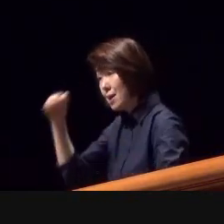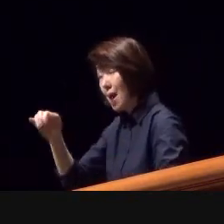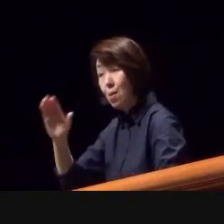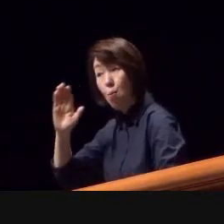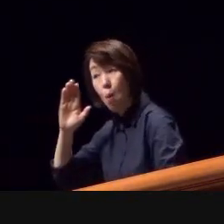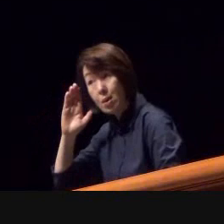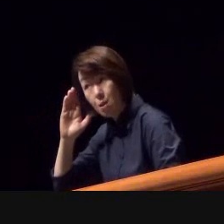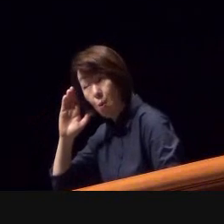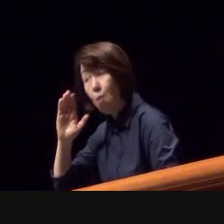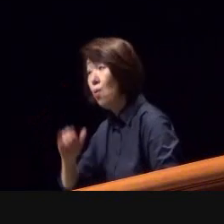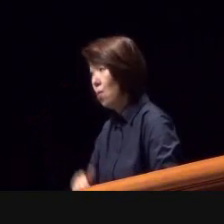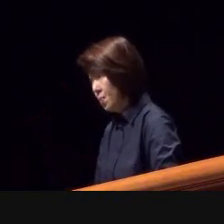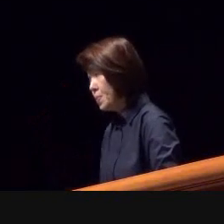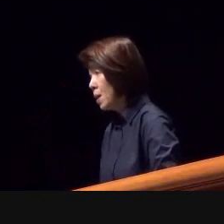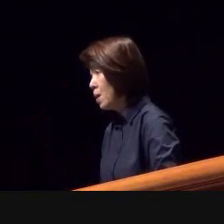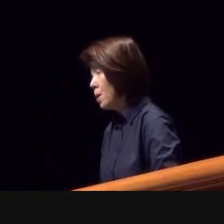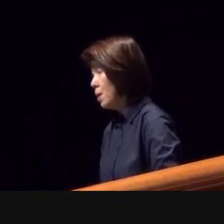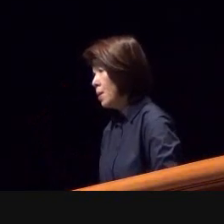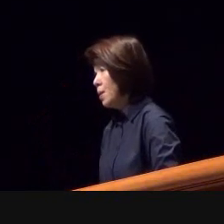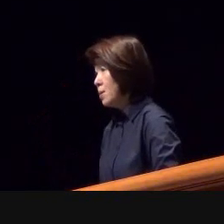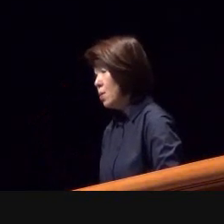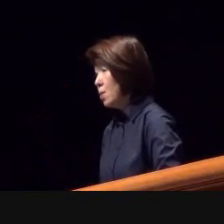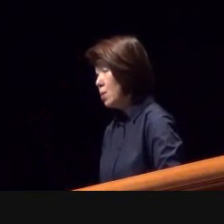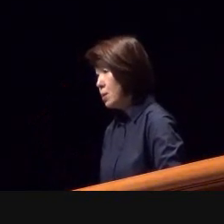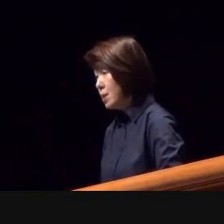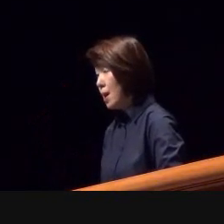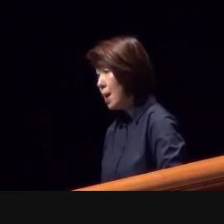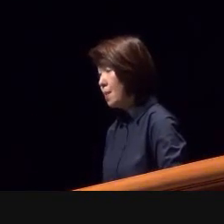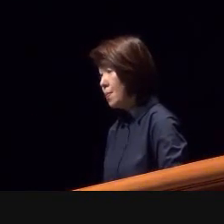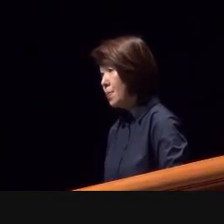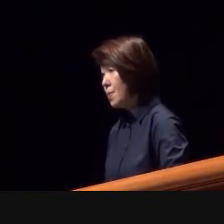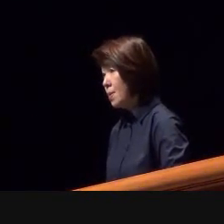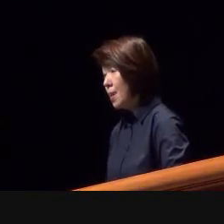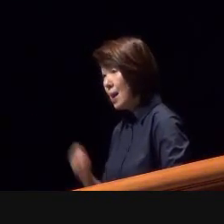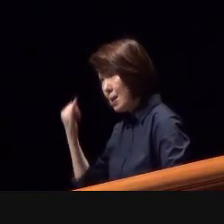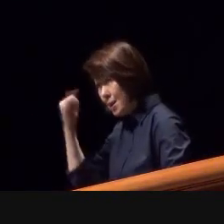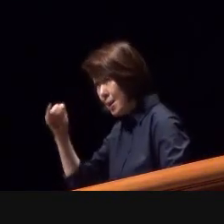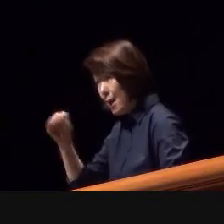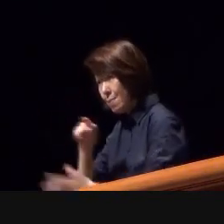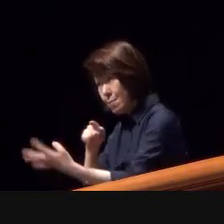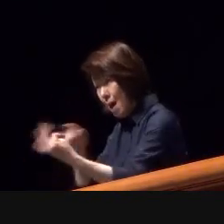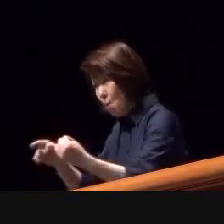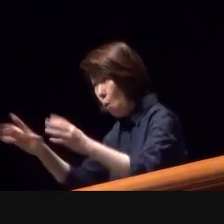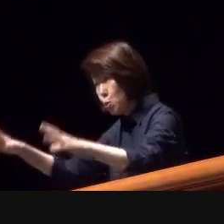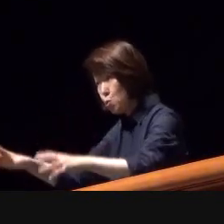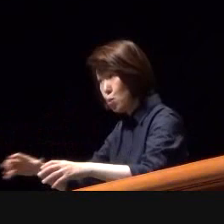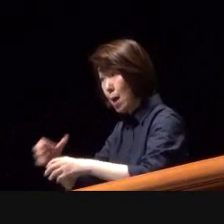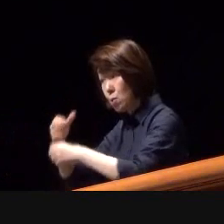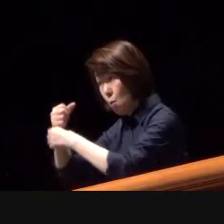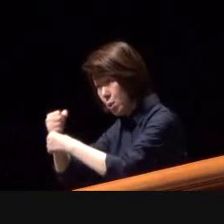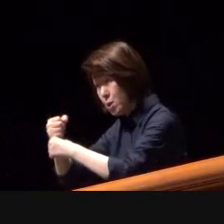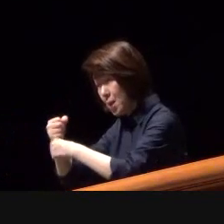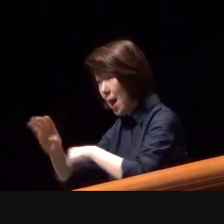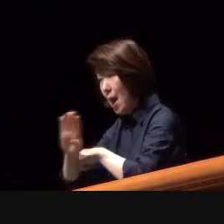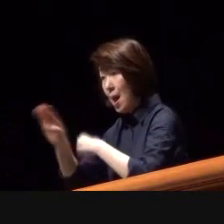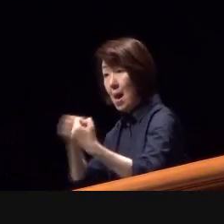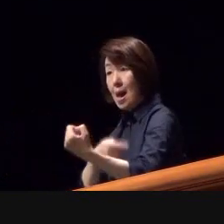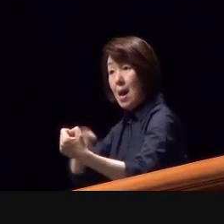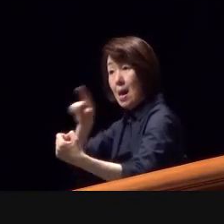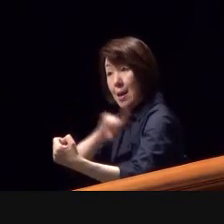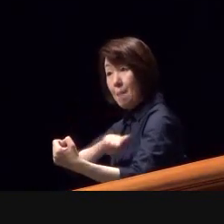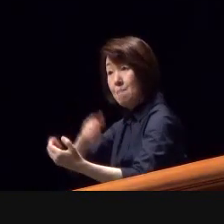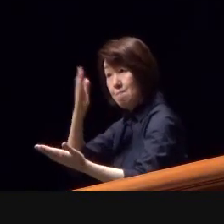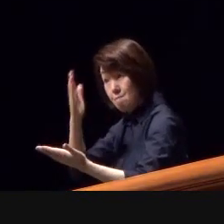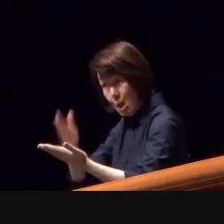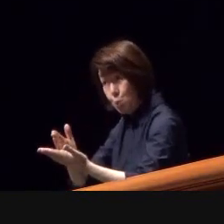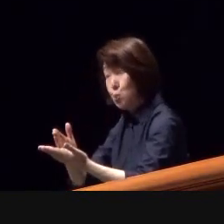と。そうしてですね、人々の意見を集約して、原発、脱原発、原発